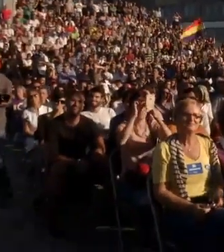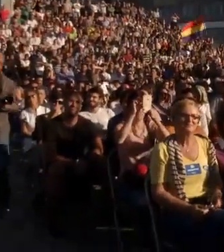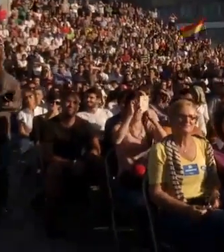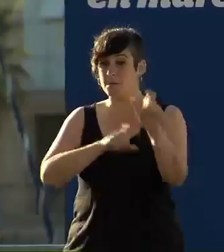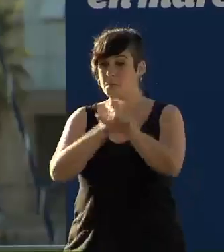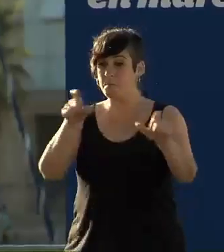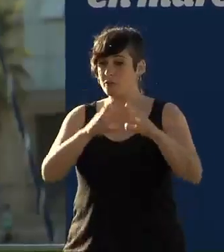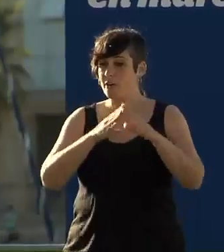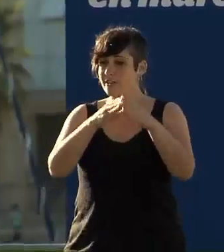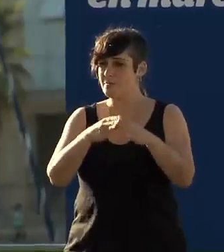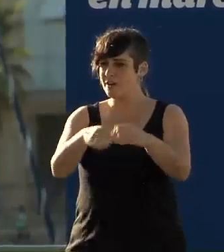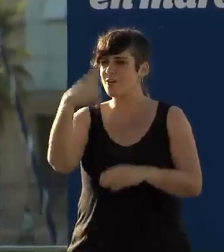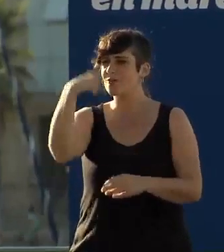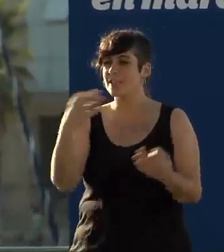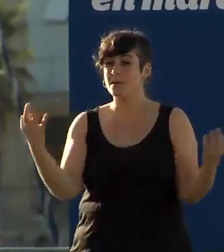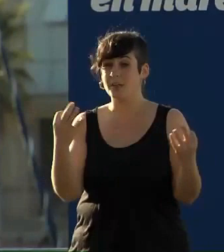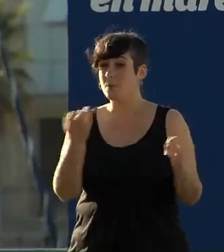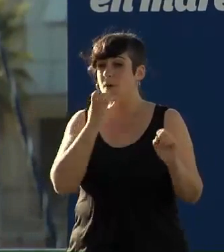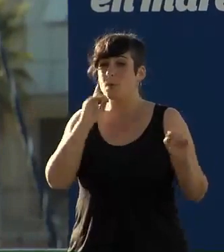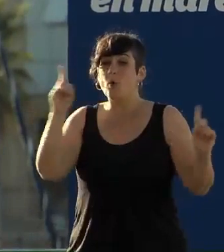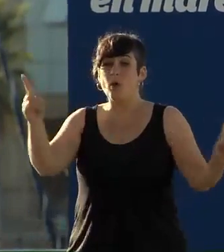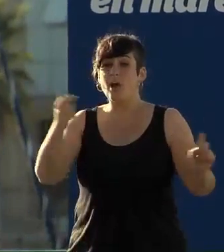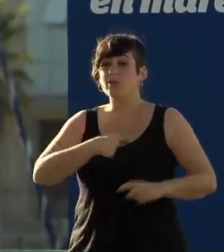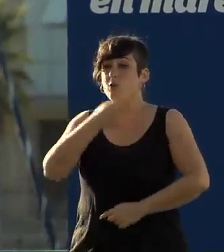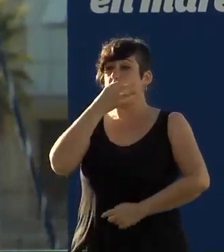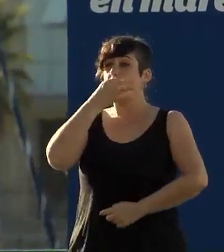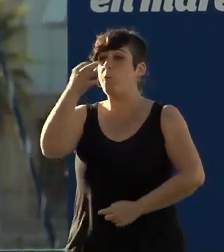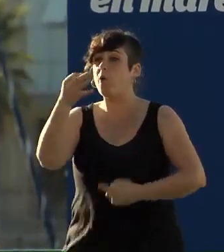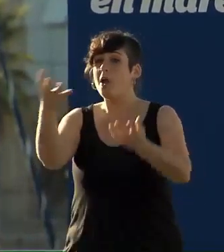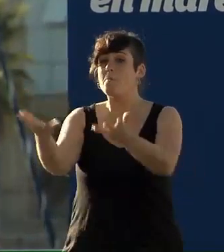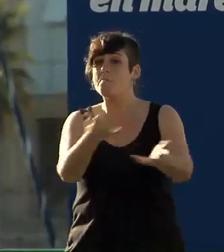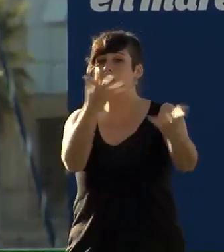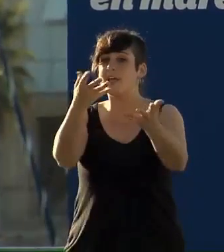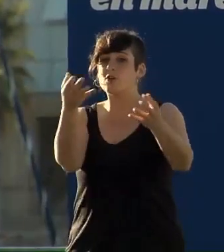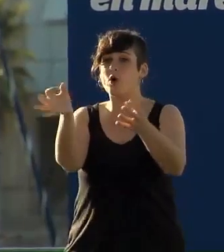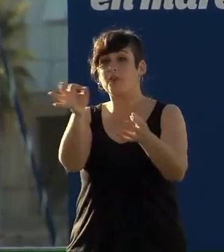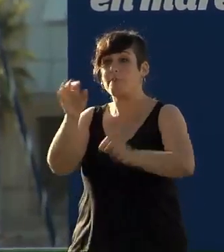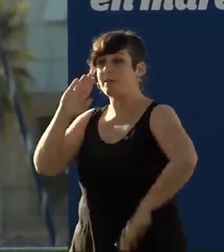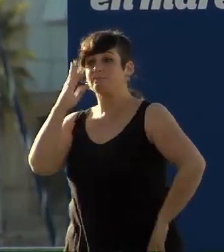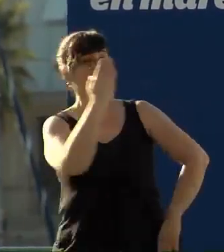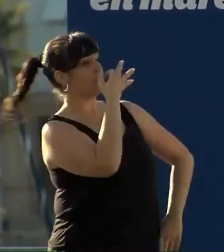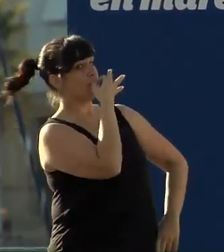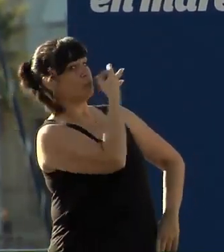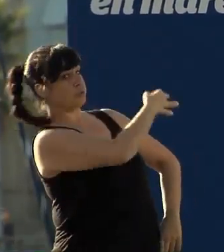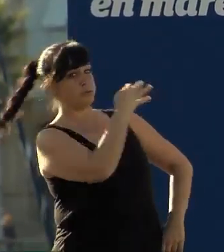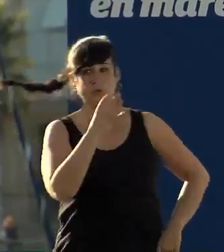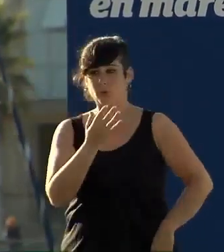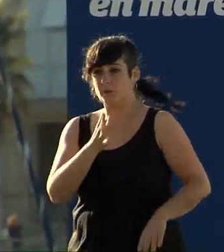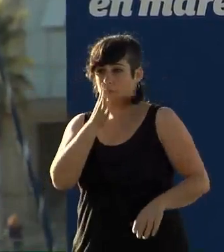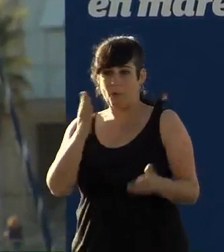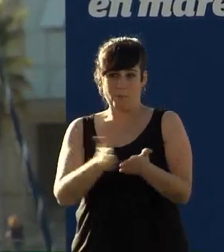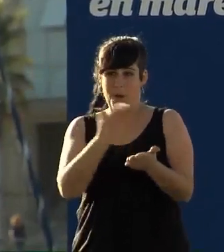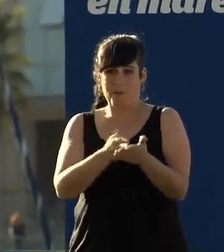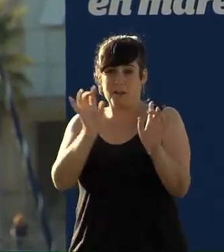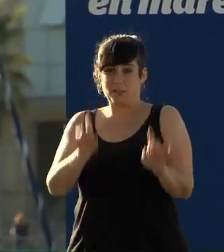mariñeiros saben perfectamente que se un quere cuspir cando hai vento ten que cuspir a sotavento. Tamén a sotavento hai que poñer os papéis para que non